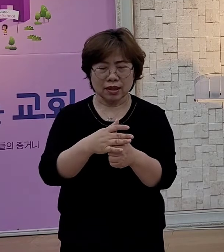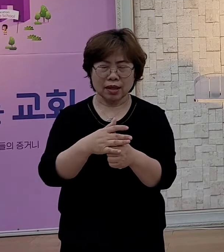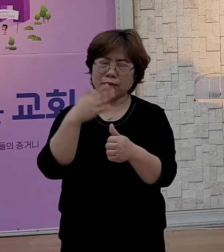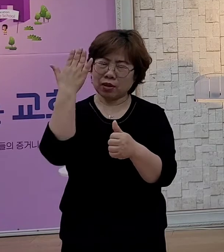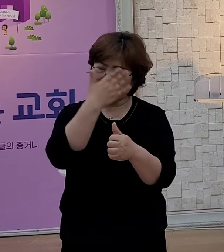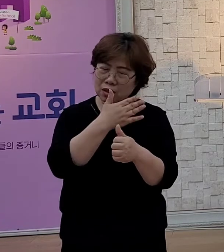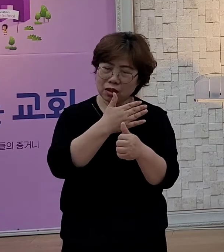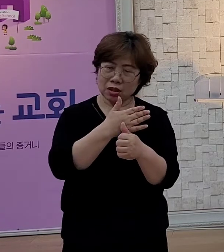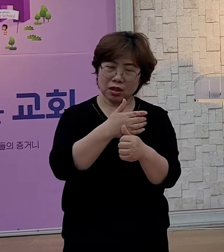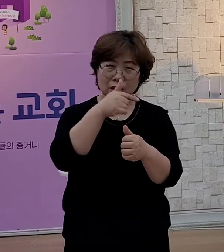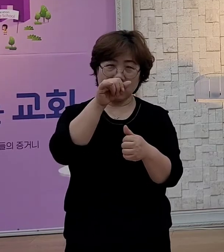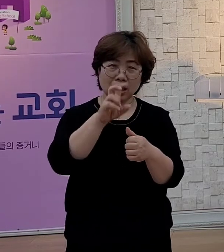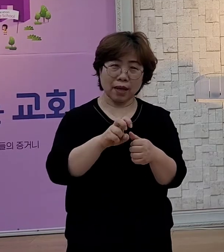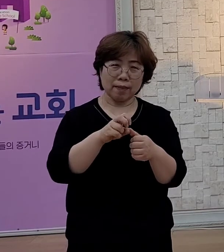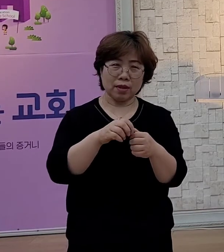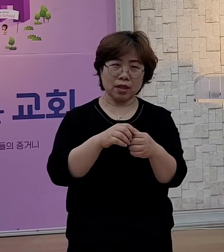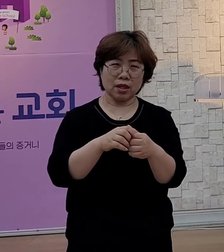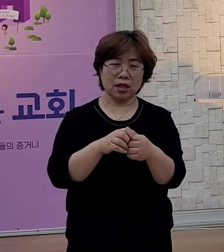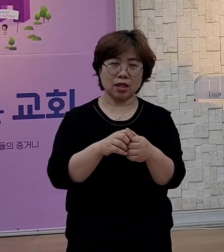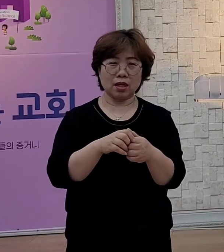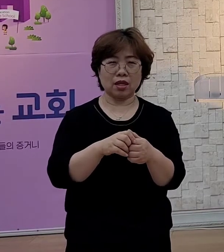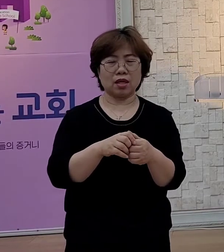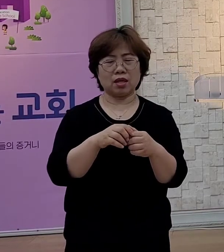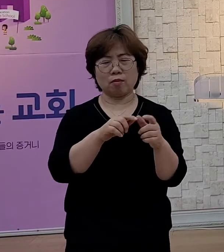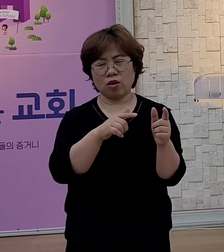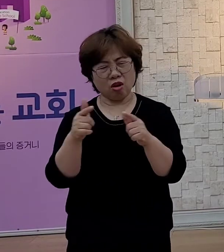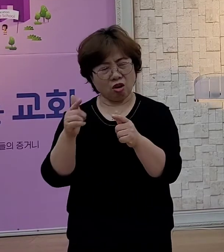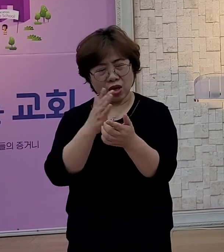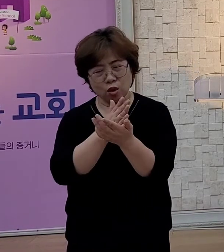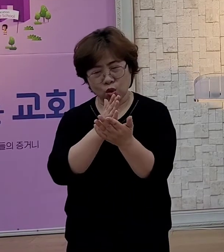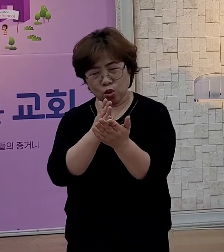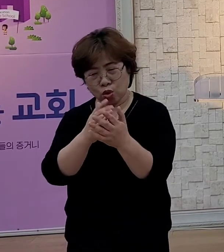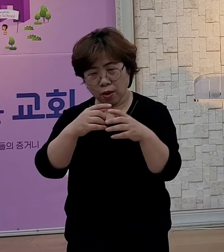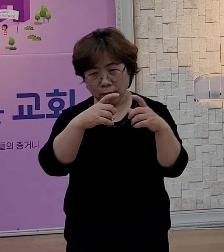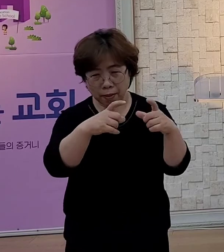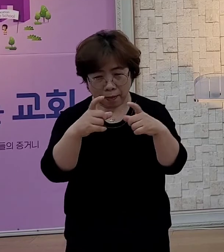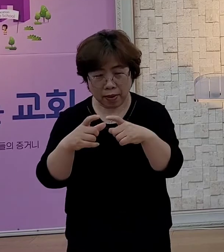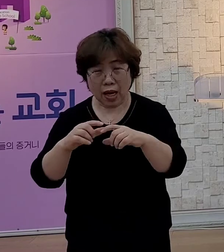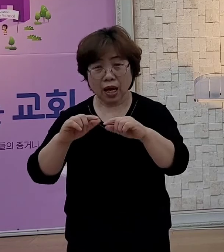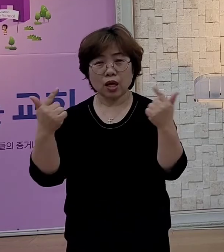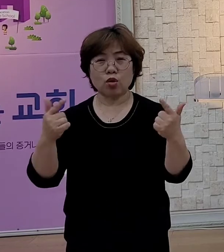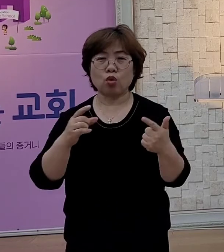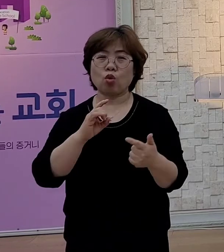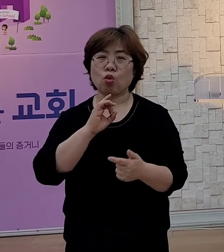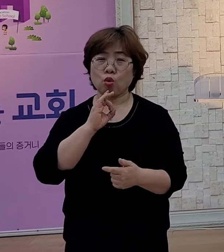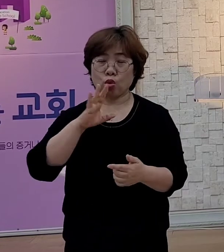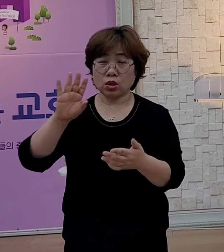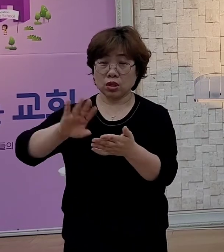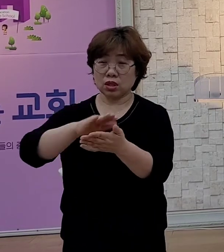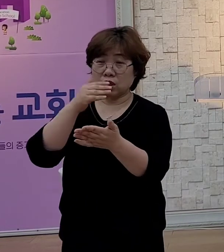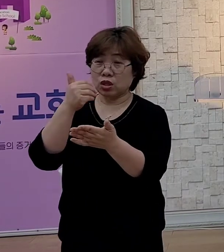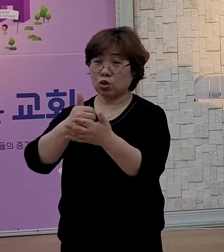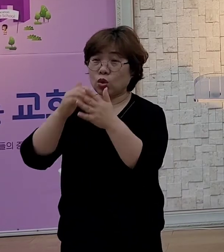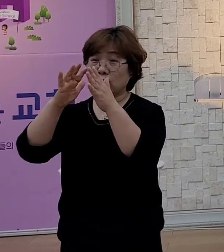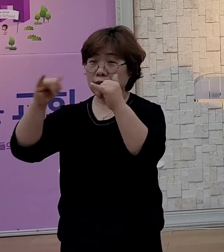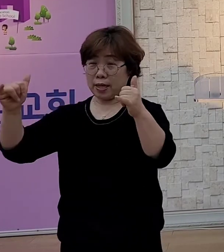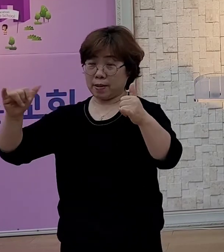감리교, 순복음 교인이 아니라 오직 한 사람, 한 종류의 사람,